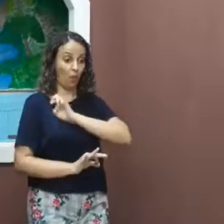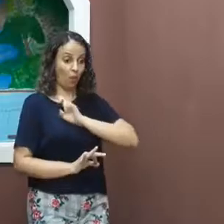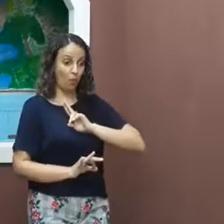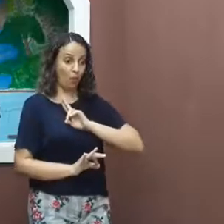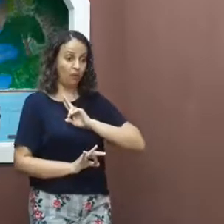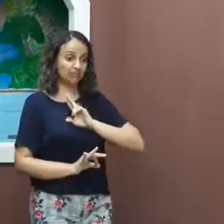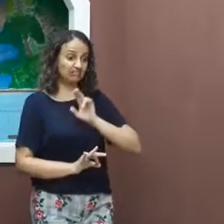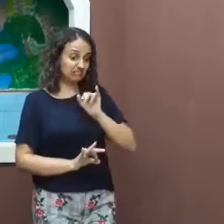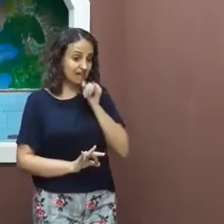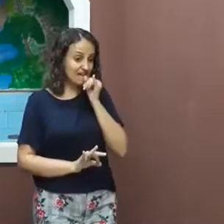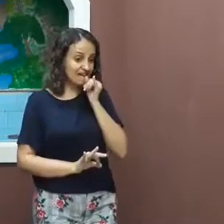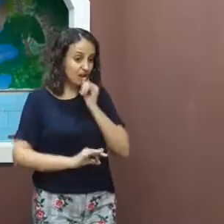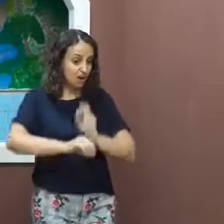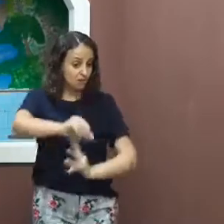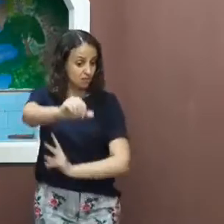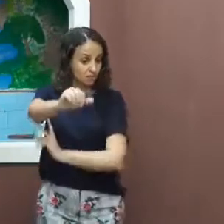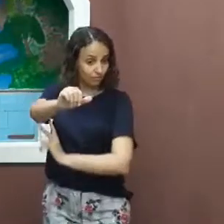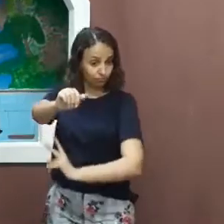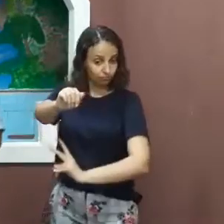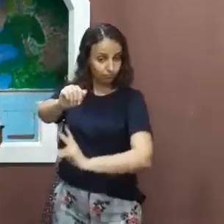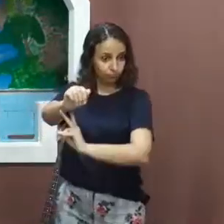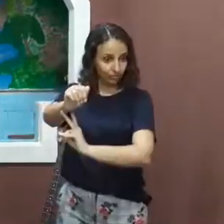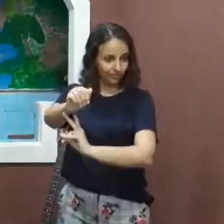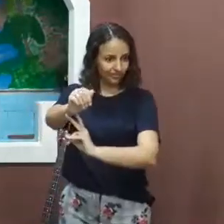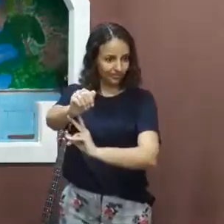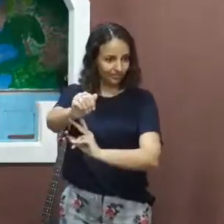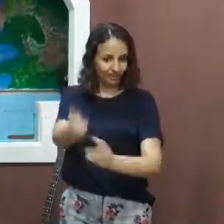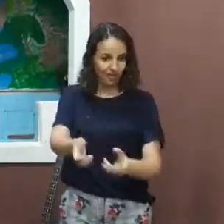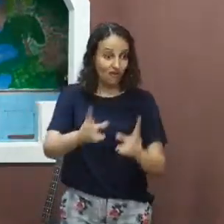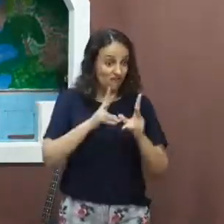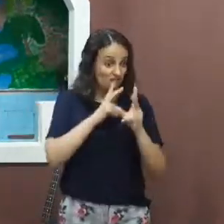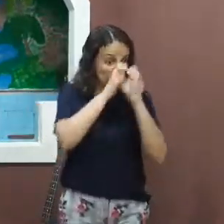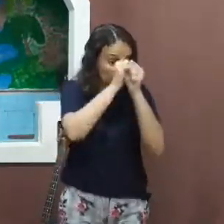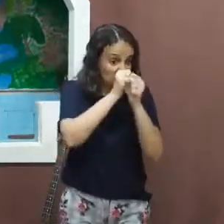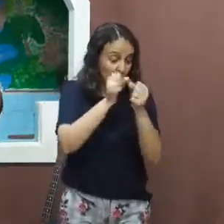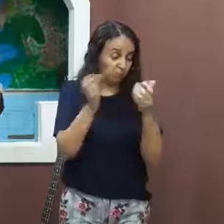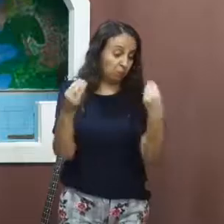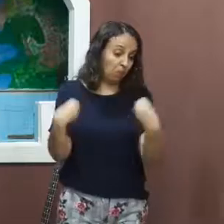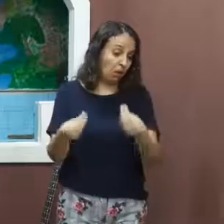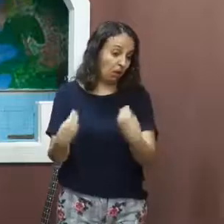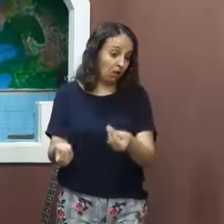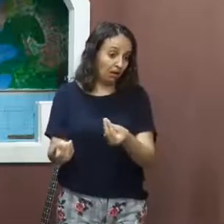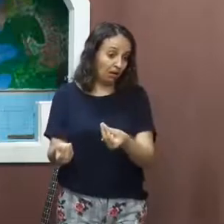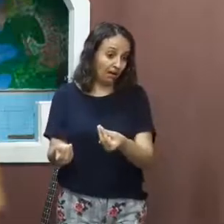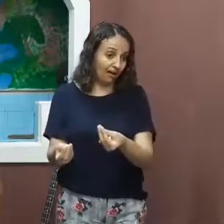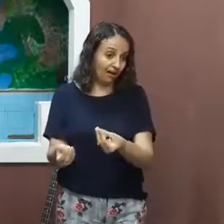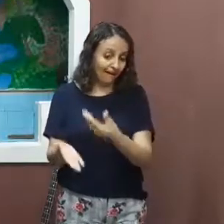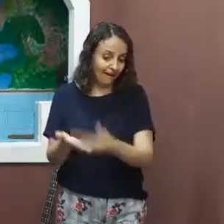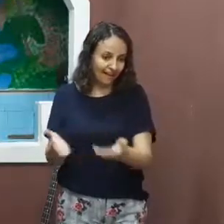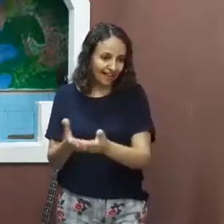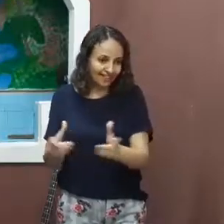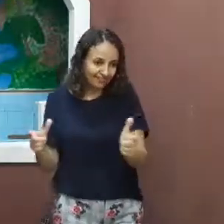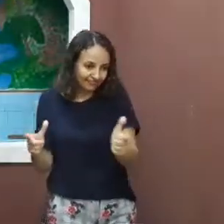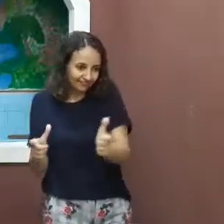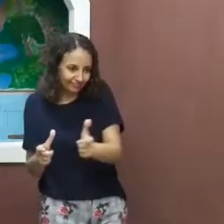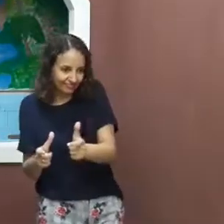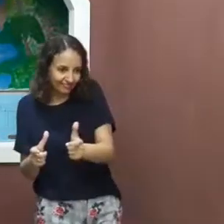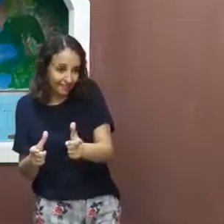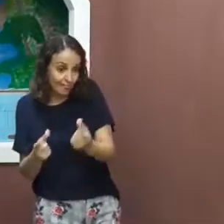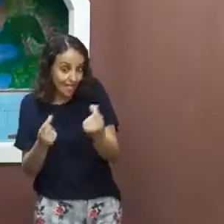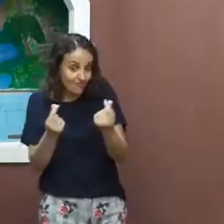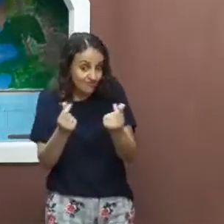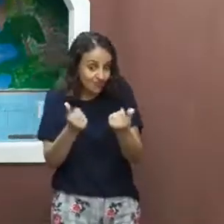ponte vai ter concreto de má qualidade, se os vergalhões ali são fracos, se precisava colocar